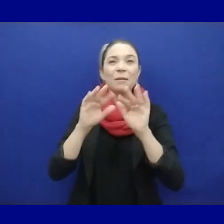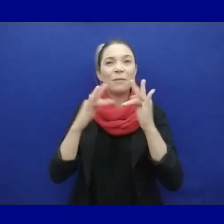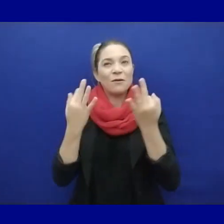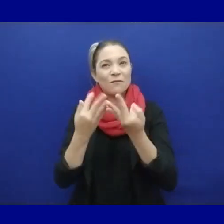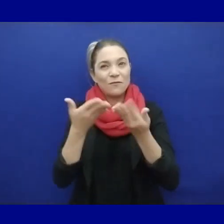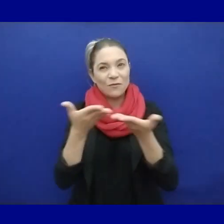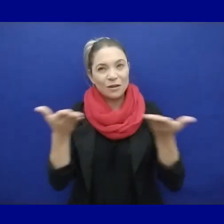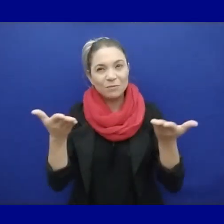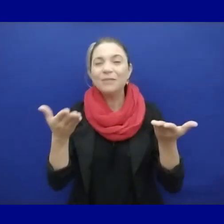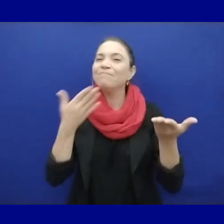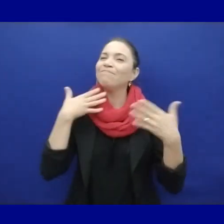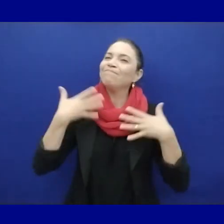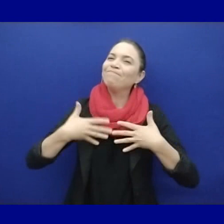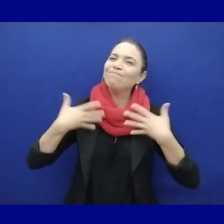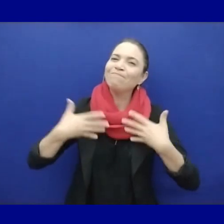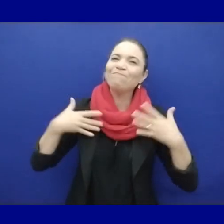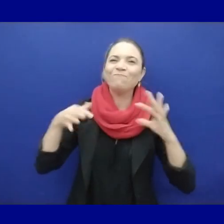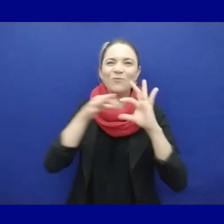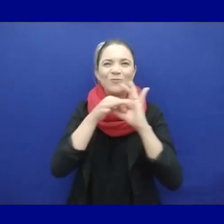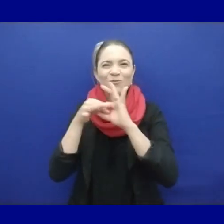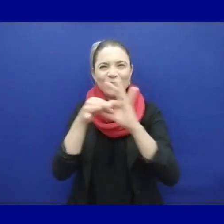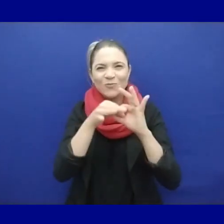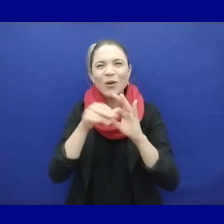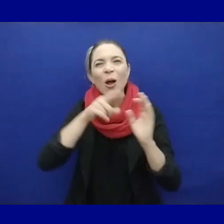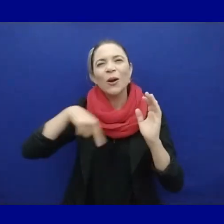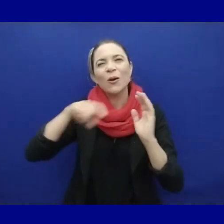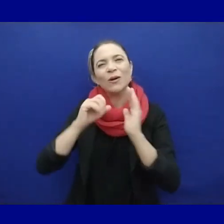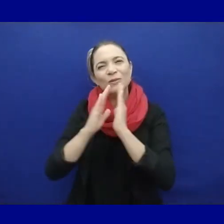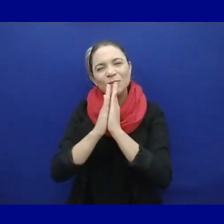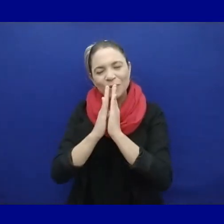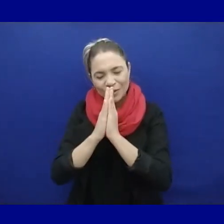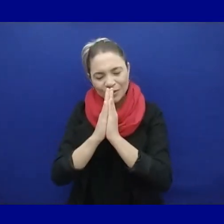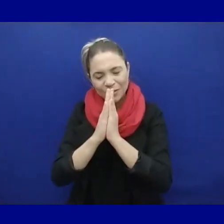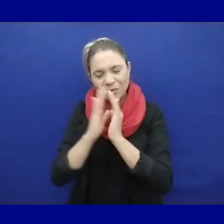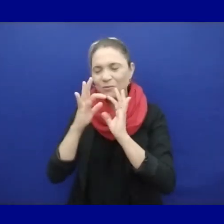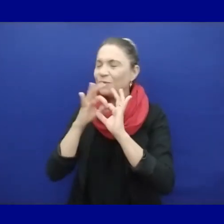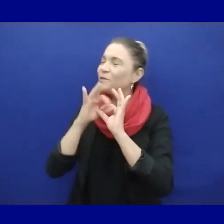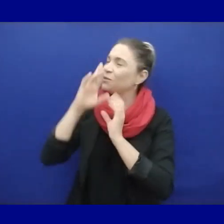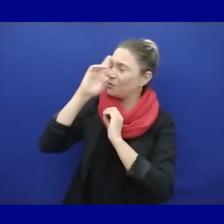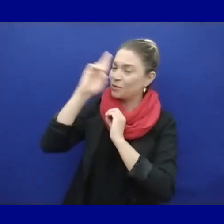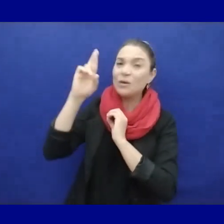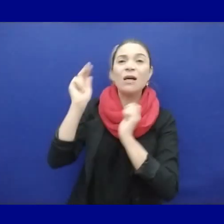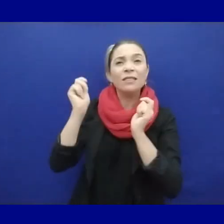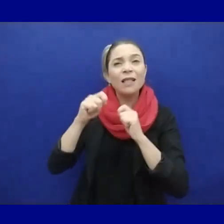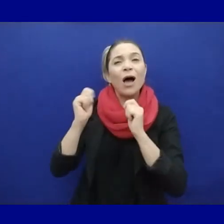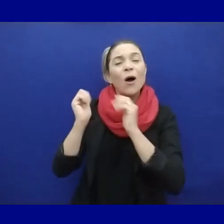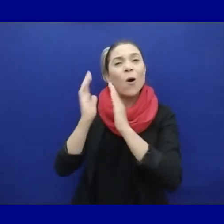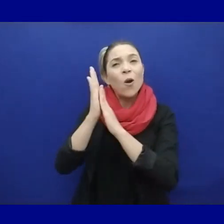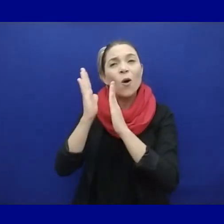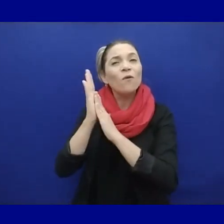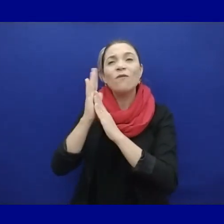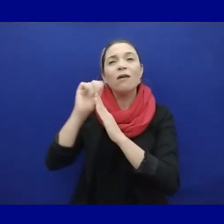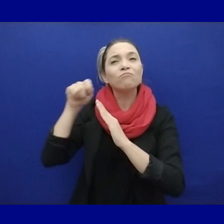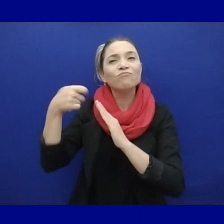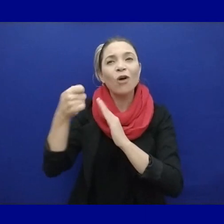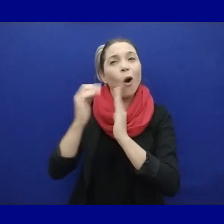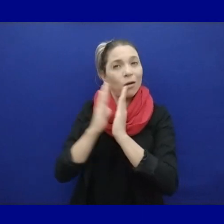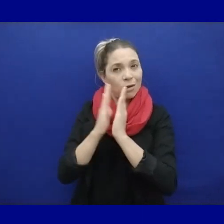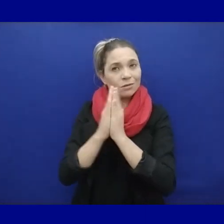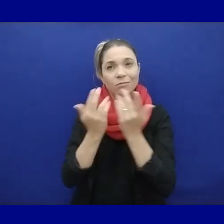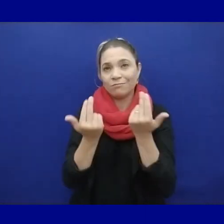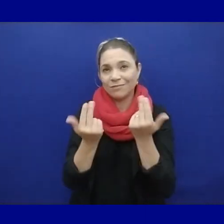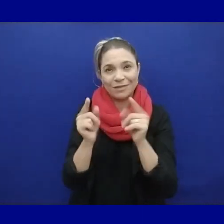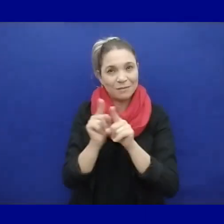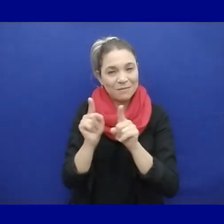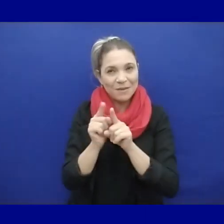alegria estarmos juntos para poder começar esse culto orando ao Senhor. Nós podemos louvar ao nosso Deus através da oração.